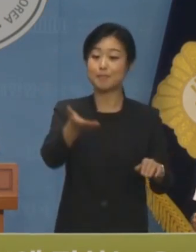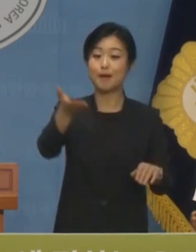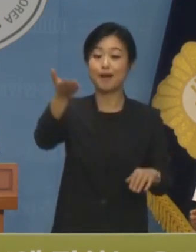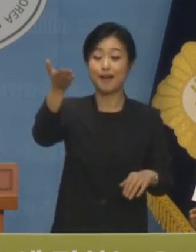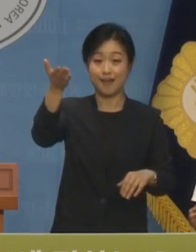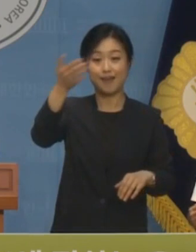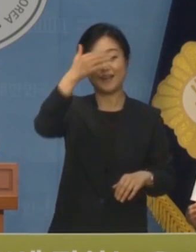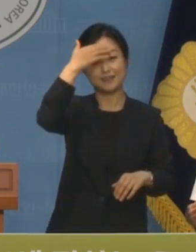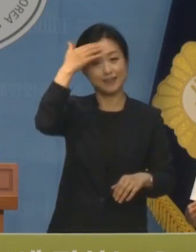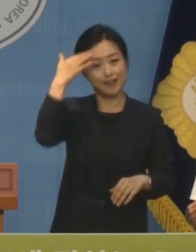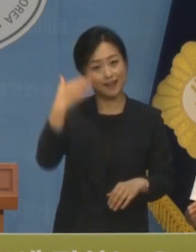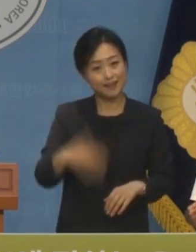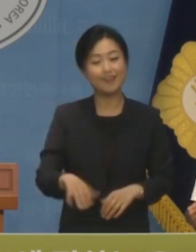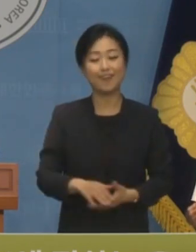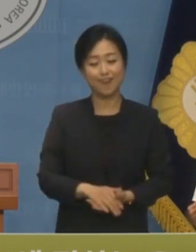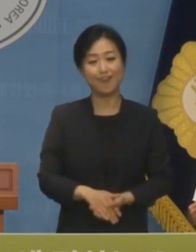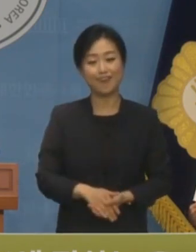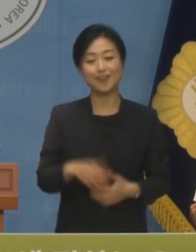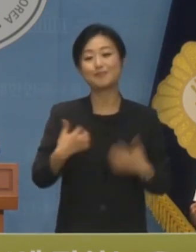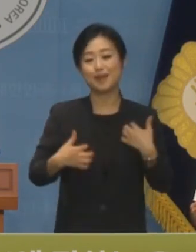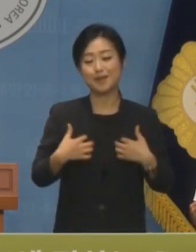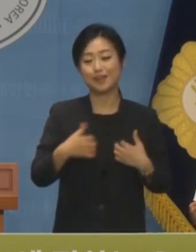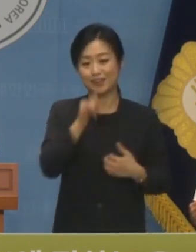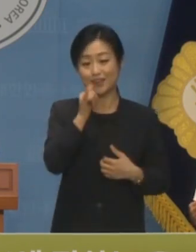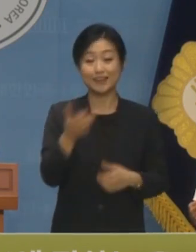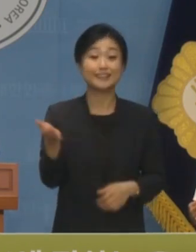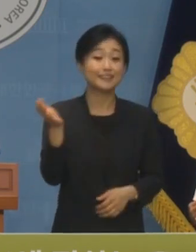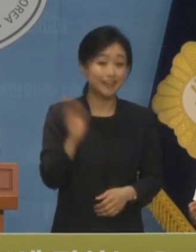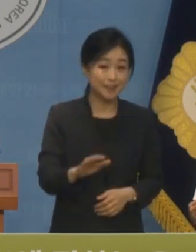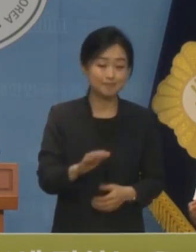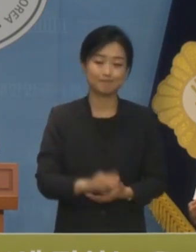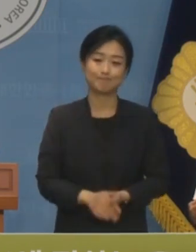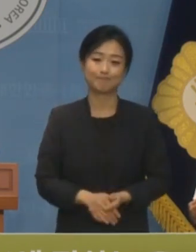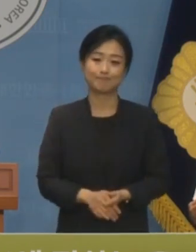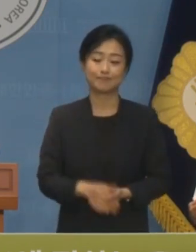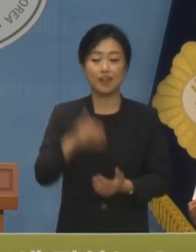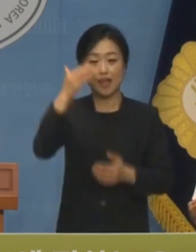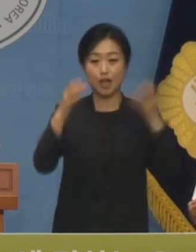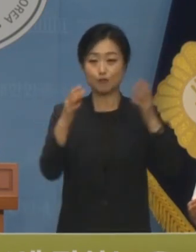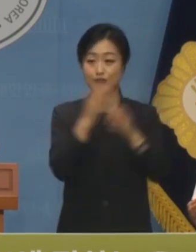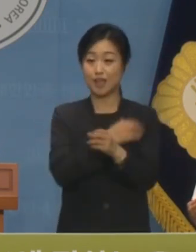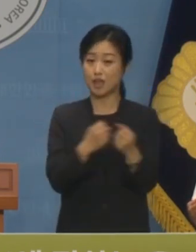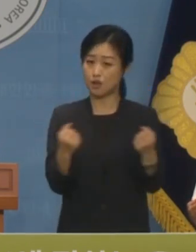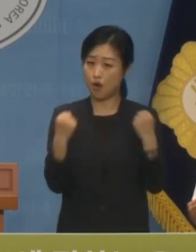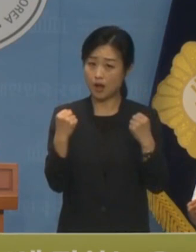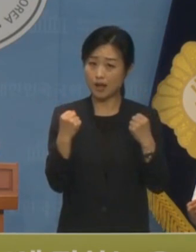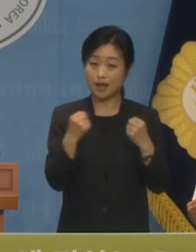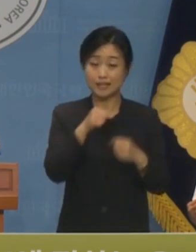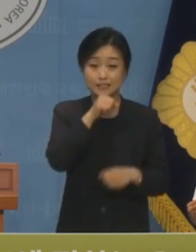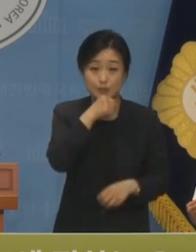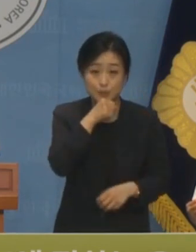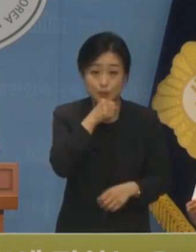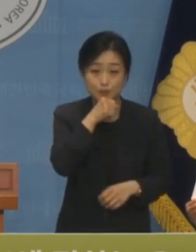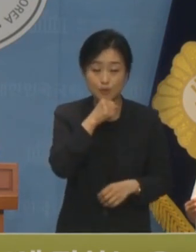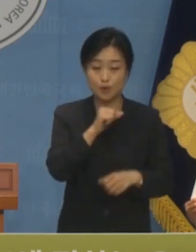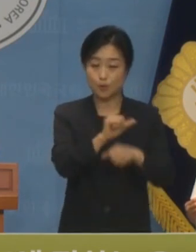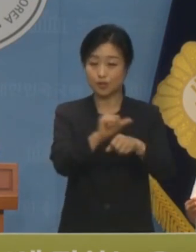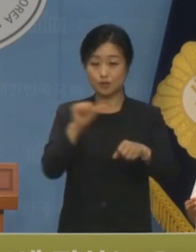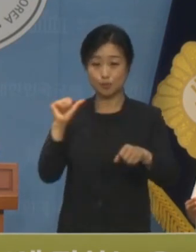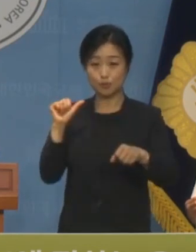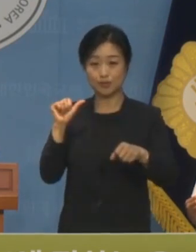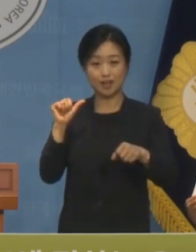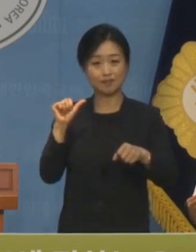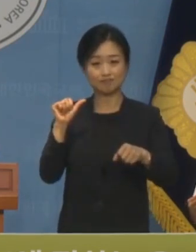참 반가운 일입니다. 그러나 대한민국 아동의 건강지표만큼은 5년 전에